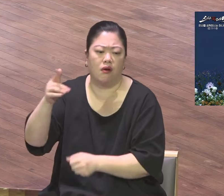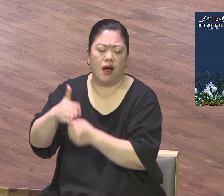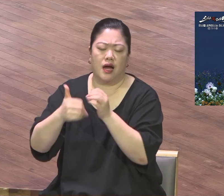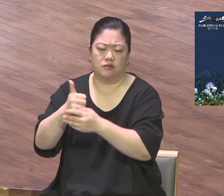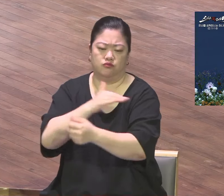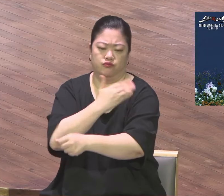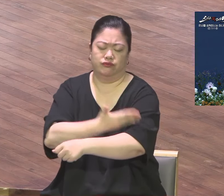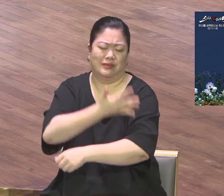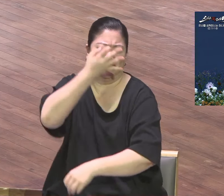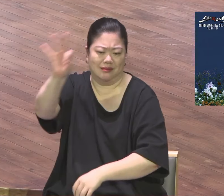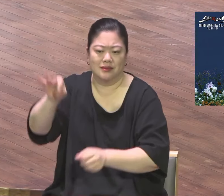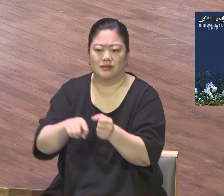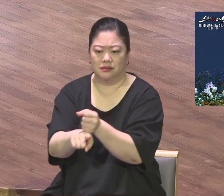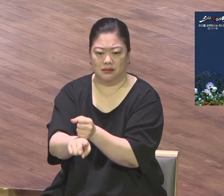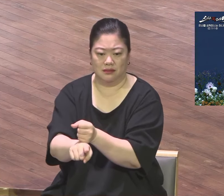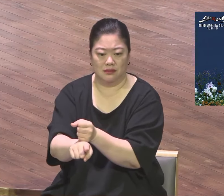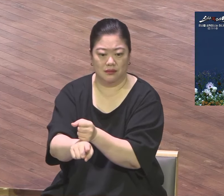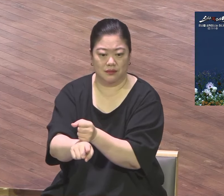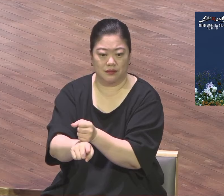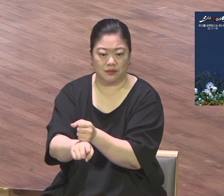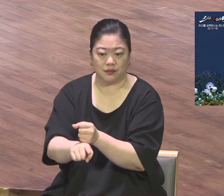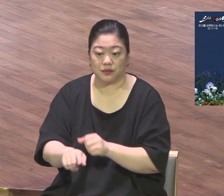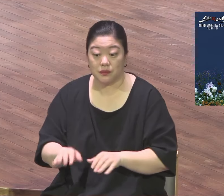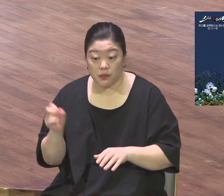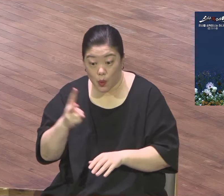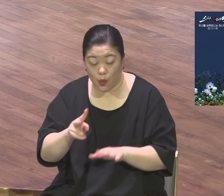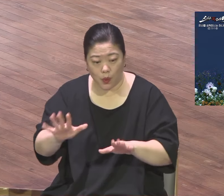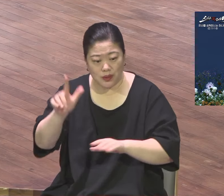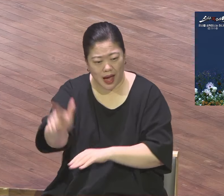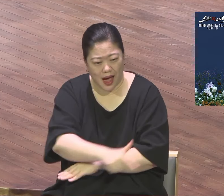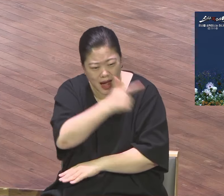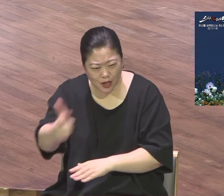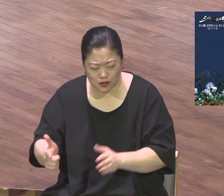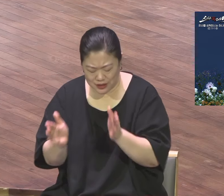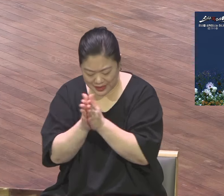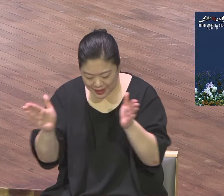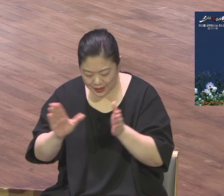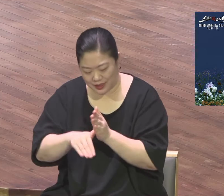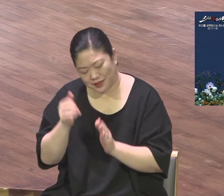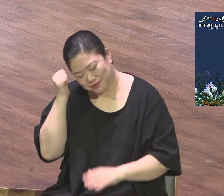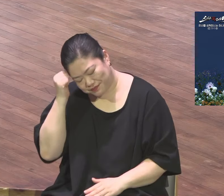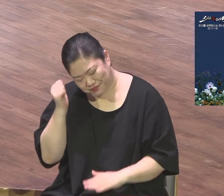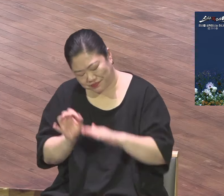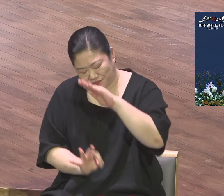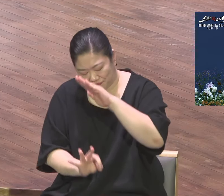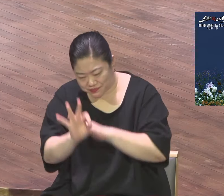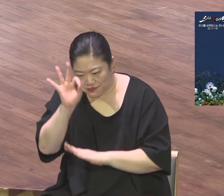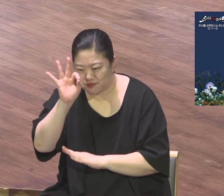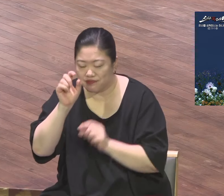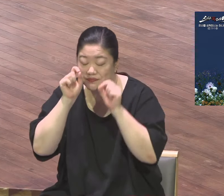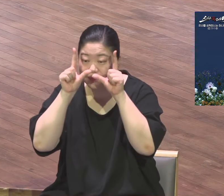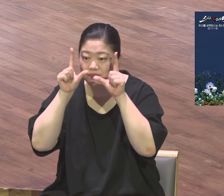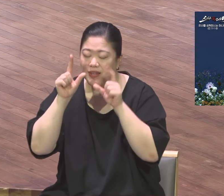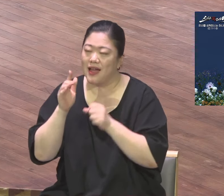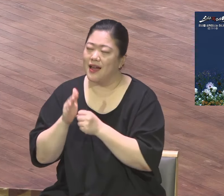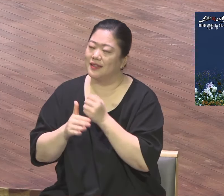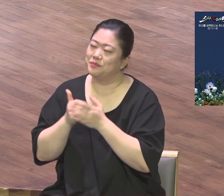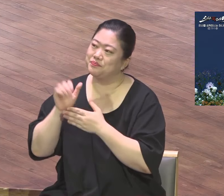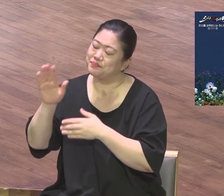하나님을 나를 인도하, 하나님이 나를 인도하시고 오늘도 하나님 성삼위 하나님이 나와 동행해 주세요.